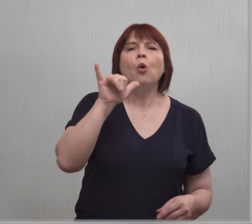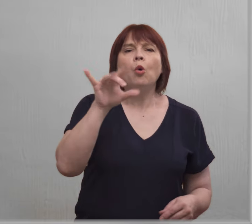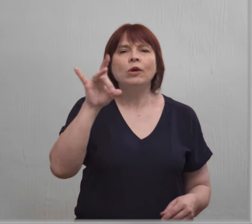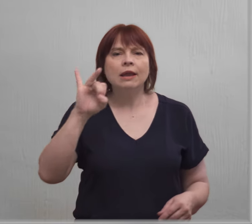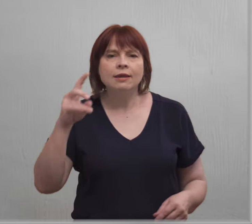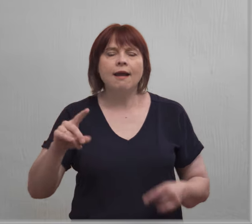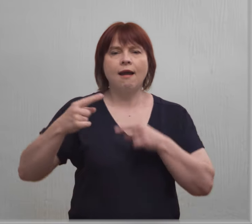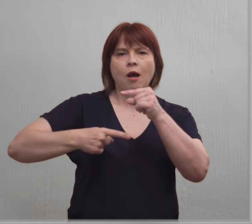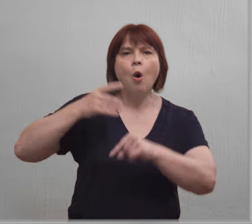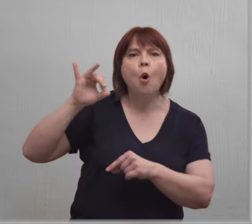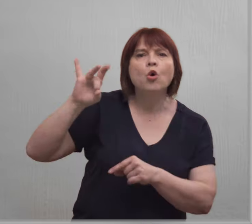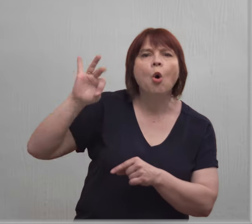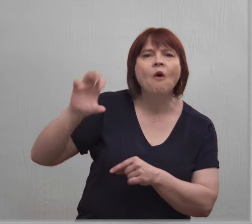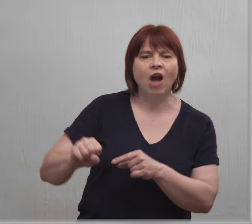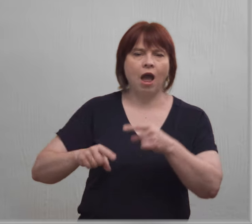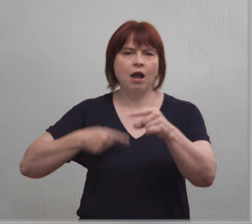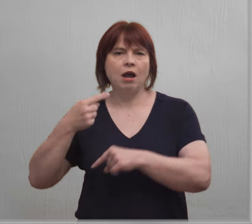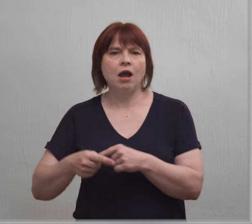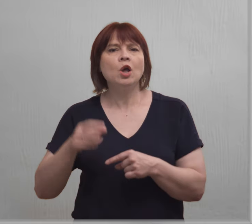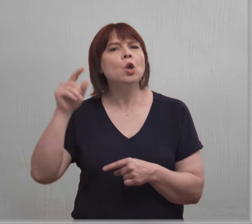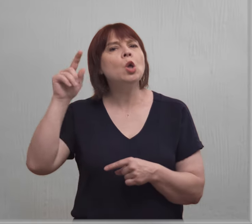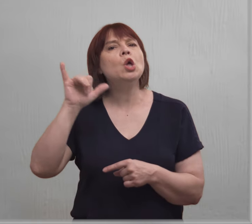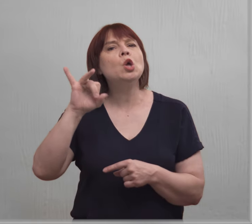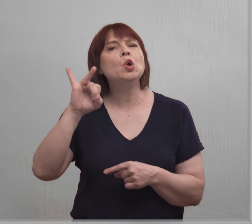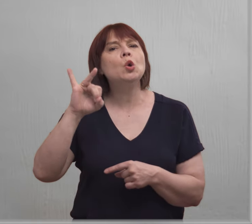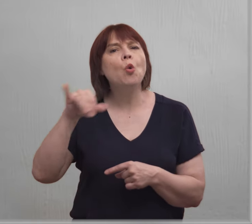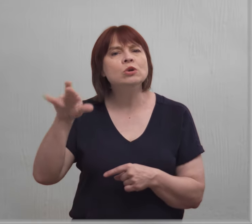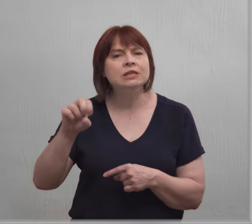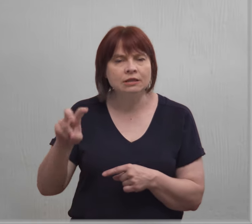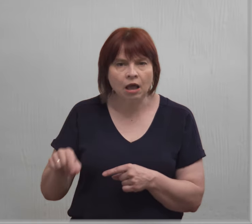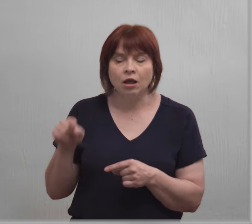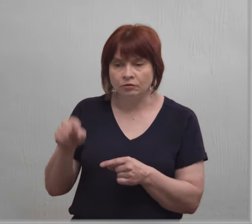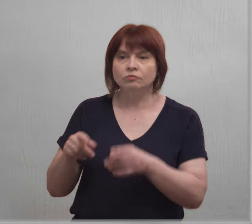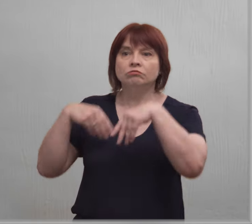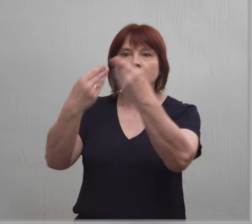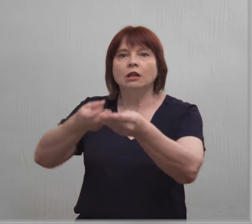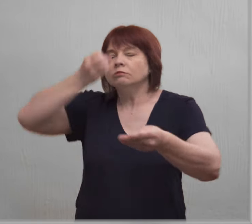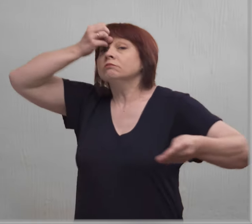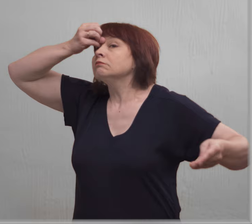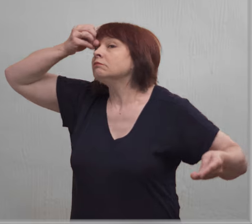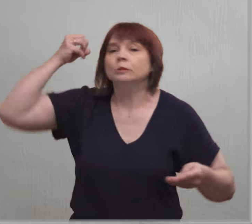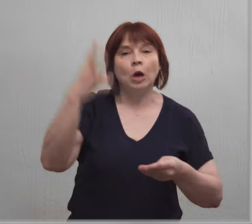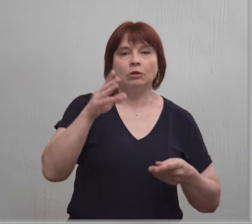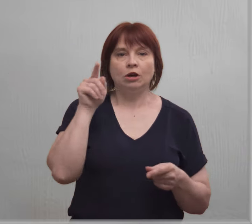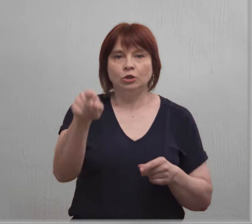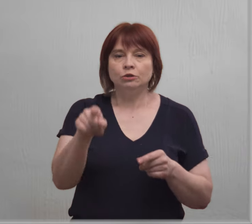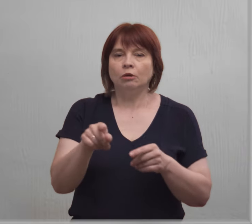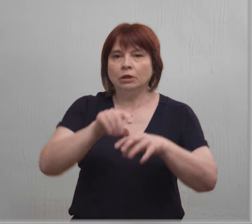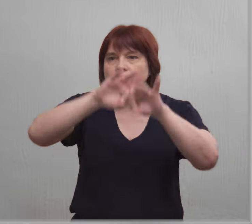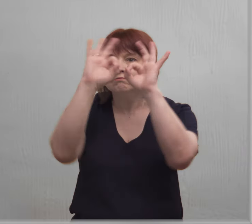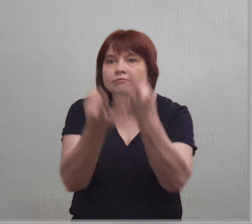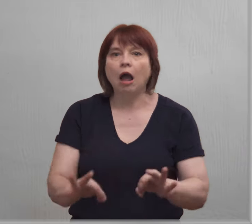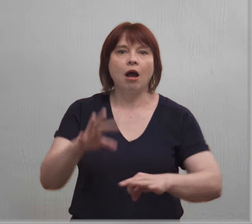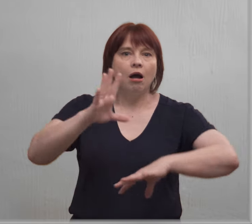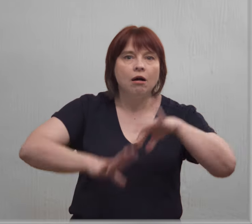Иудина, которого я исполнил Святого Духа, исполнил премудрости, чтобы производить всякие работы».